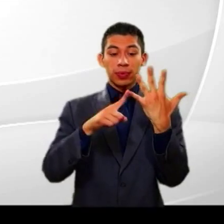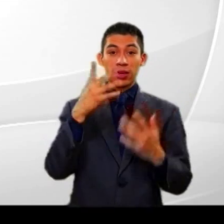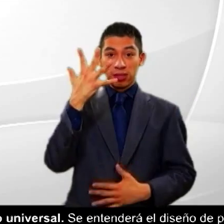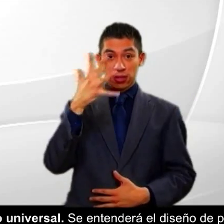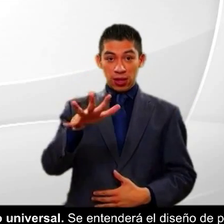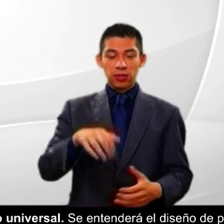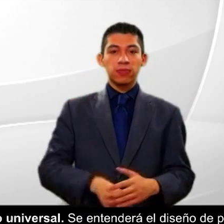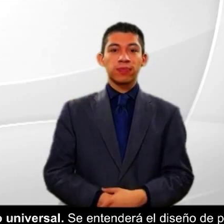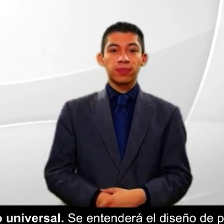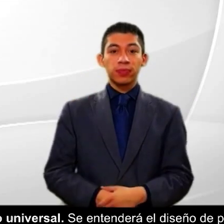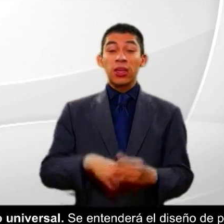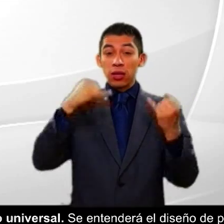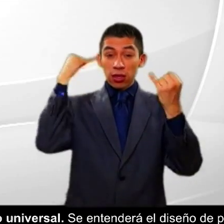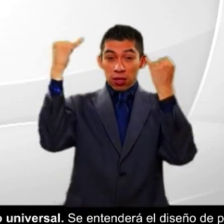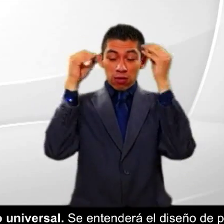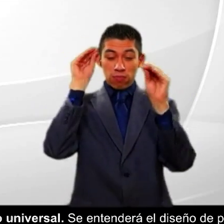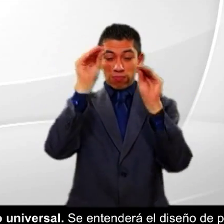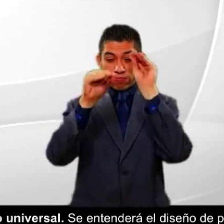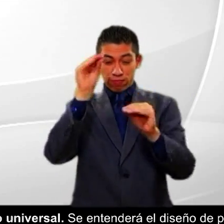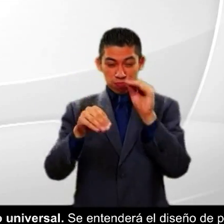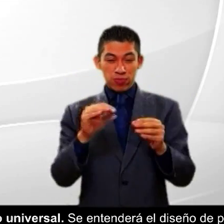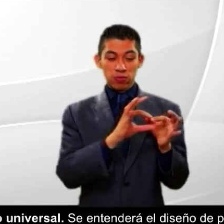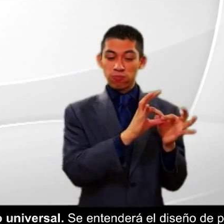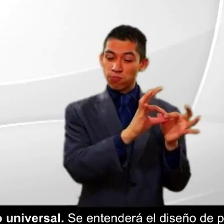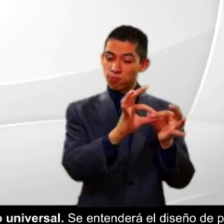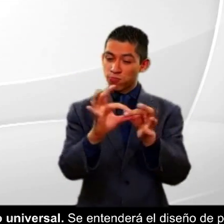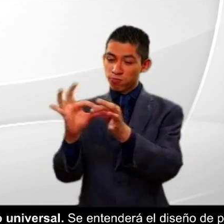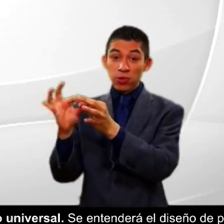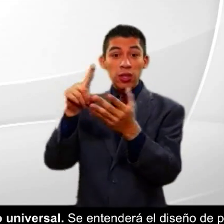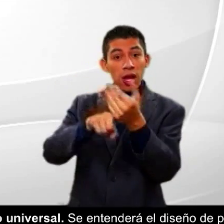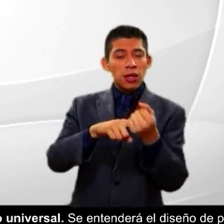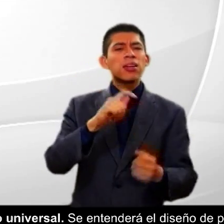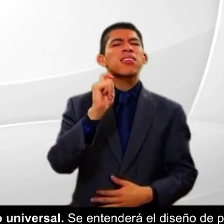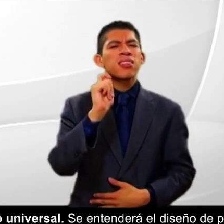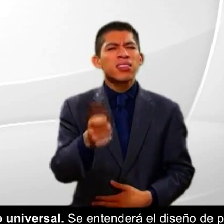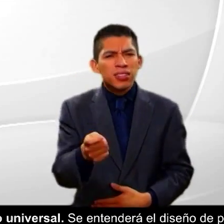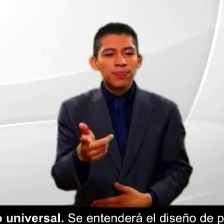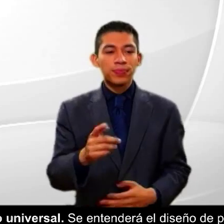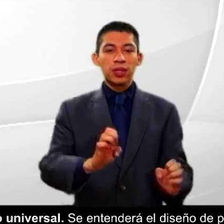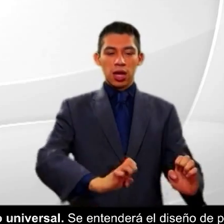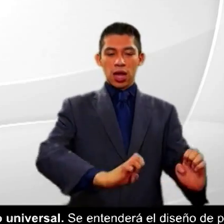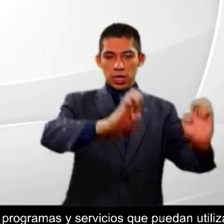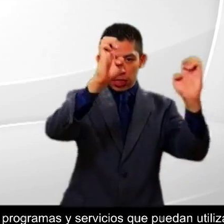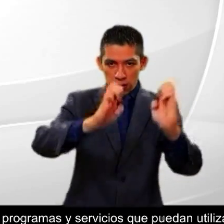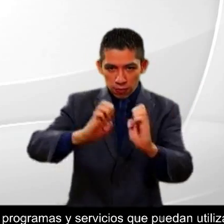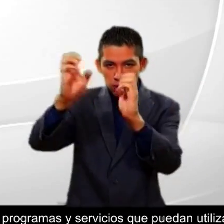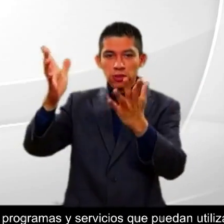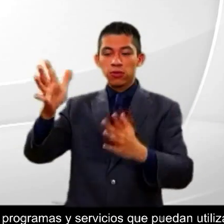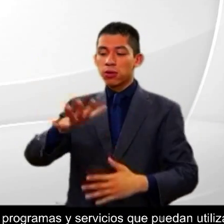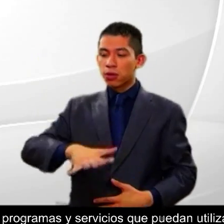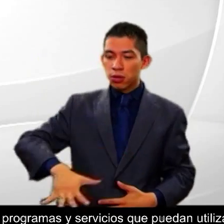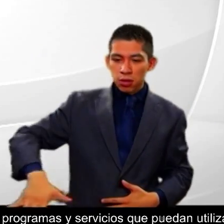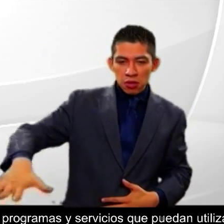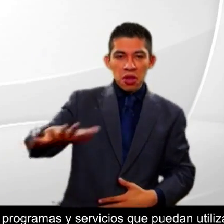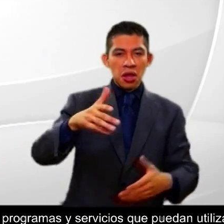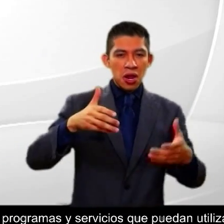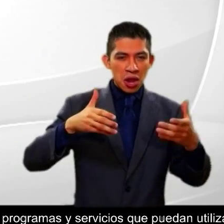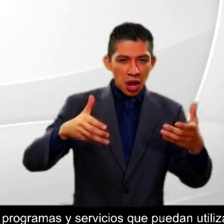10. Diseño universal Se entenderá el diseño de productos, entornos, programas y servicios que